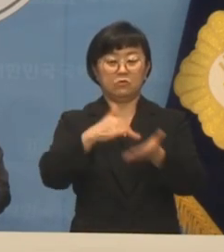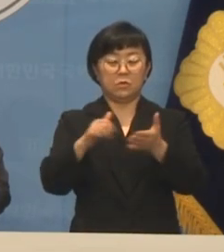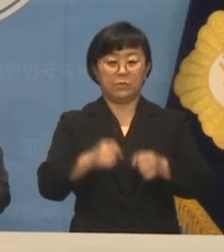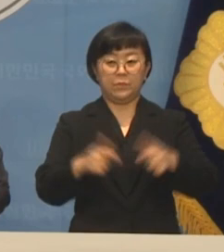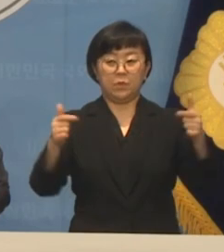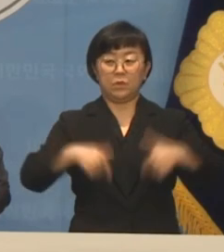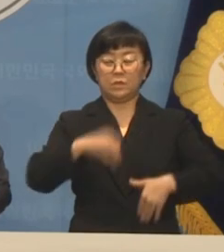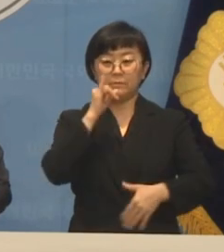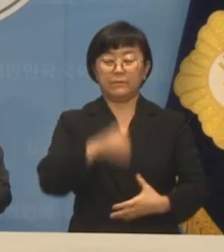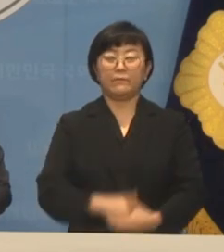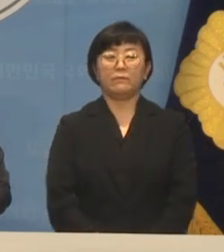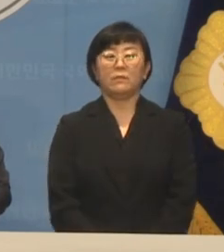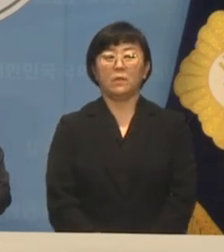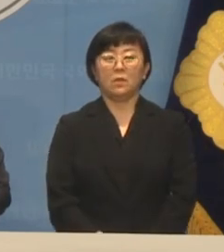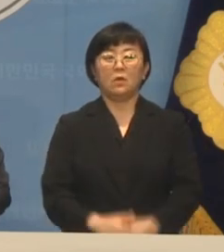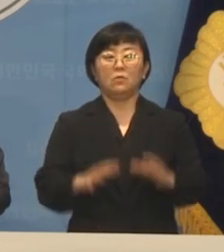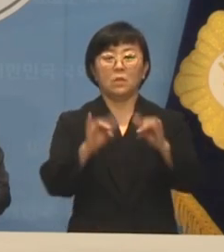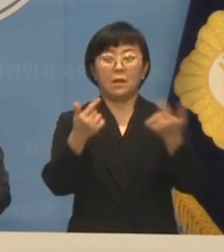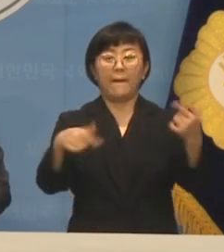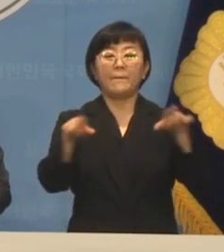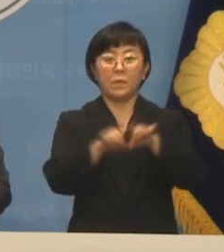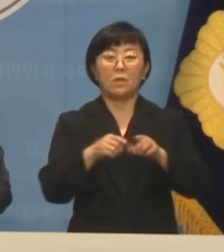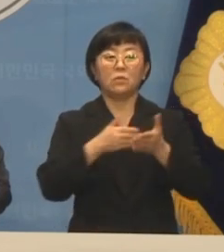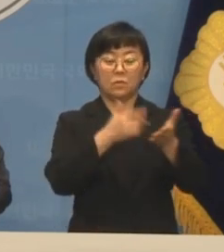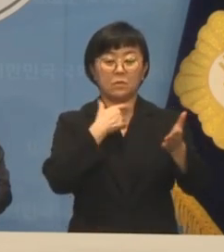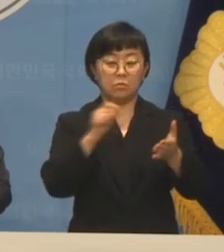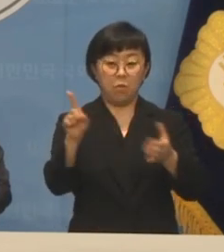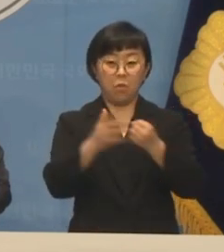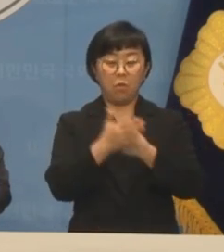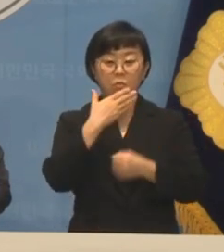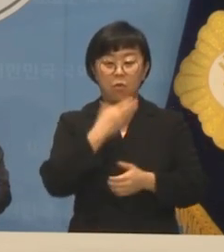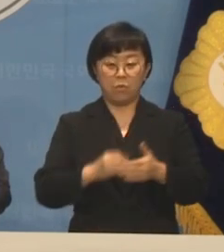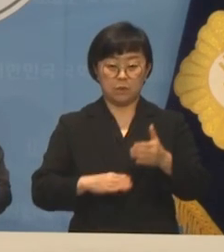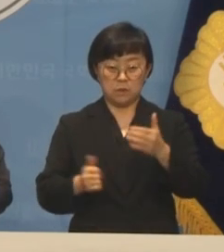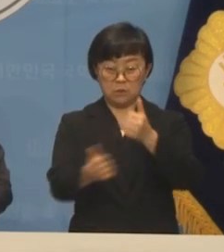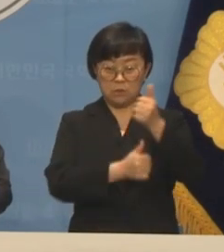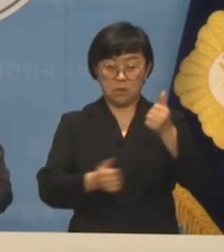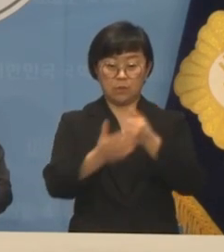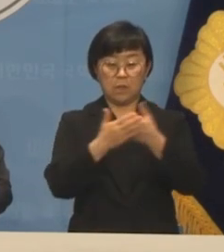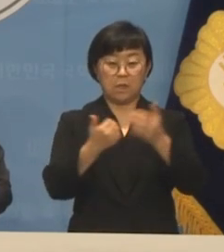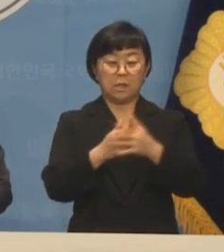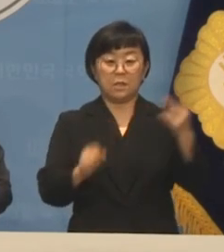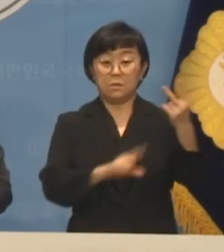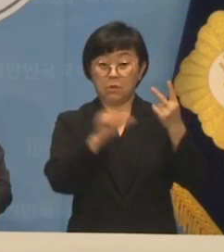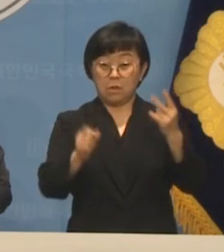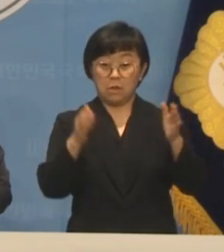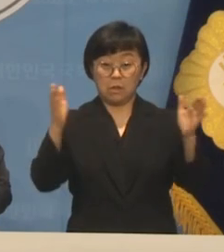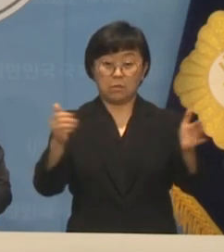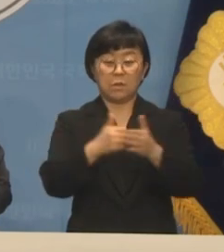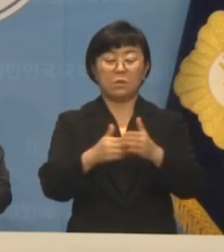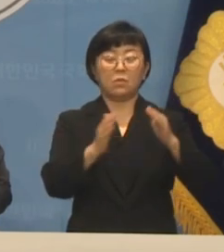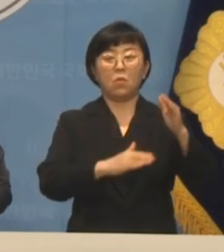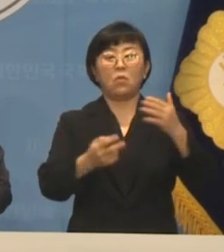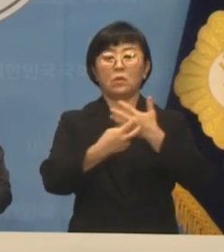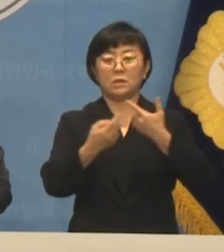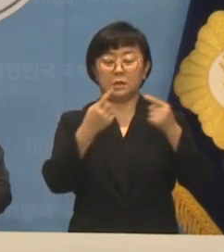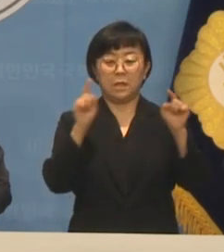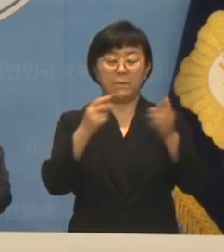한다. 우리는 국민과 함께 요구한다. 보건복지위원회는 2월 회기 내에